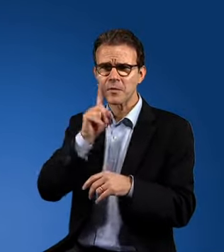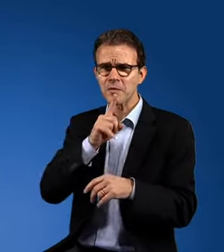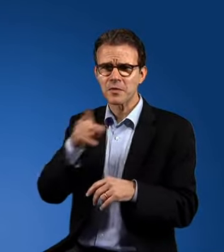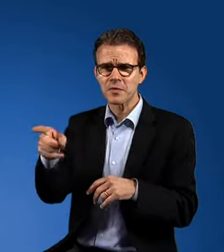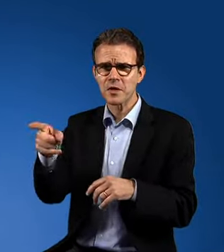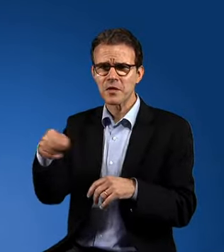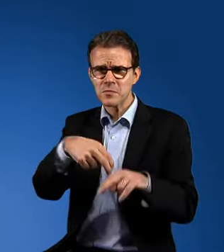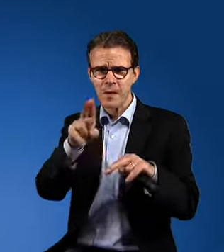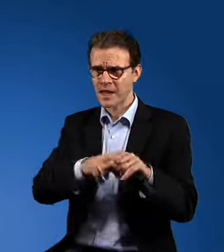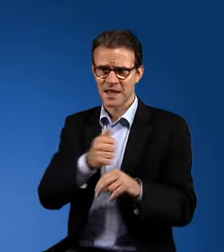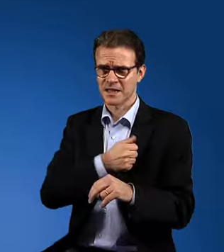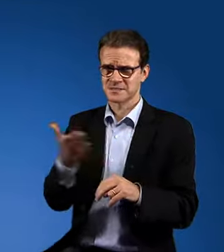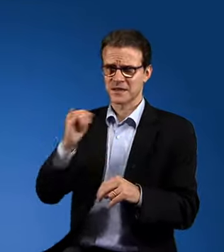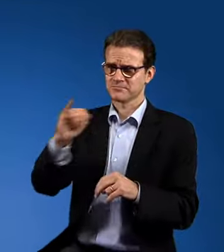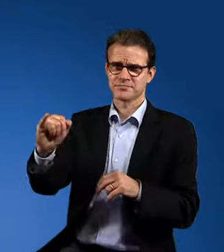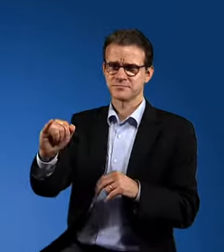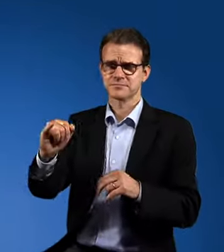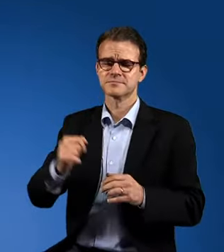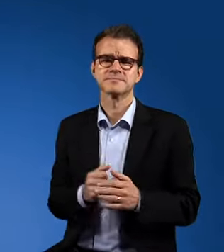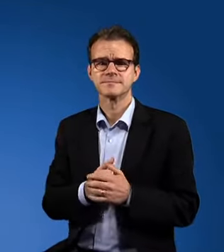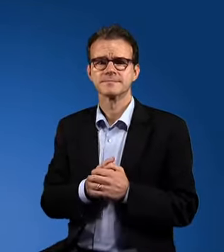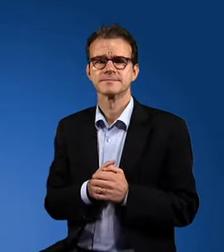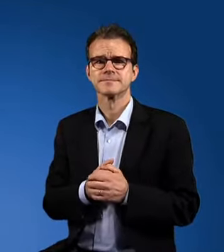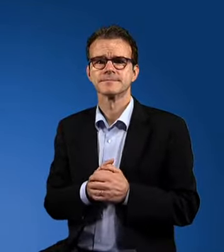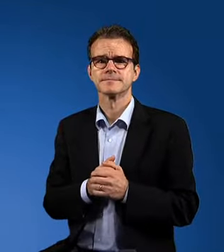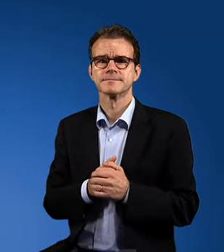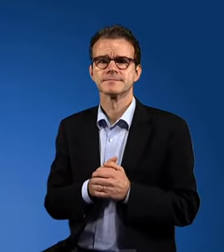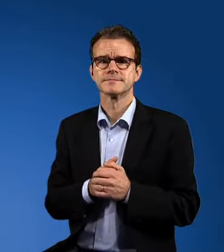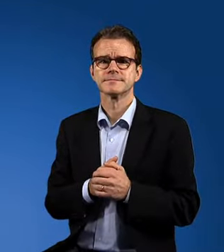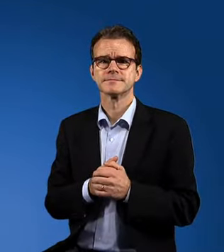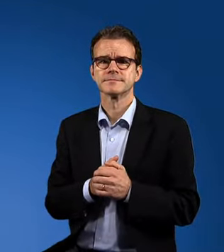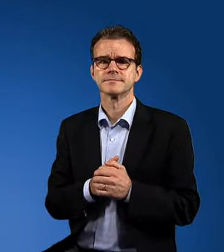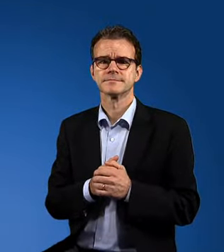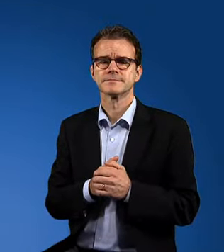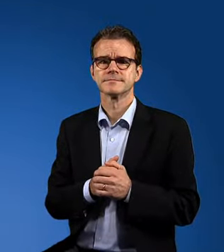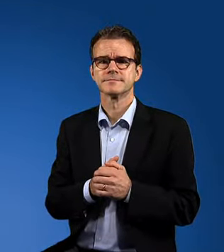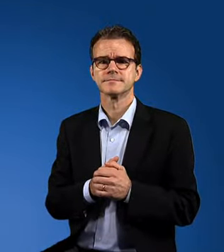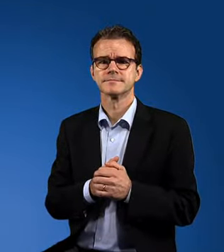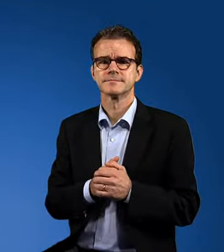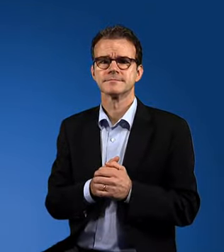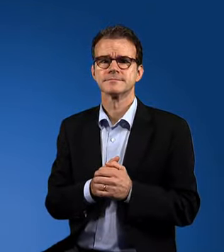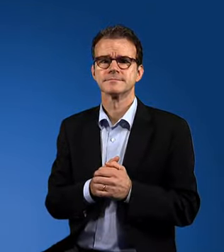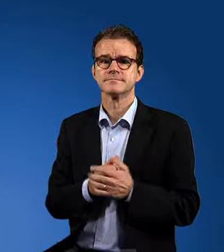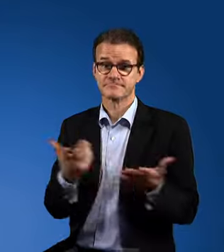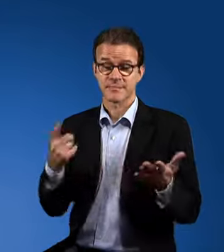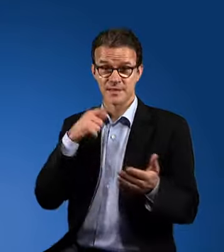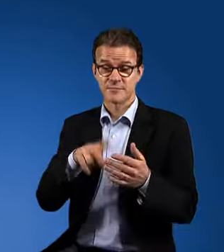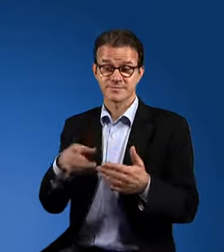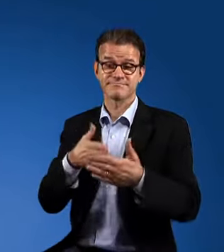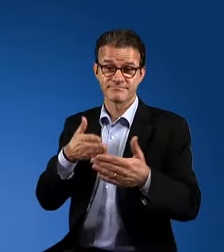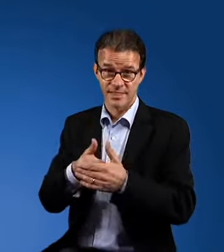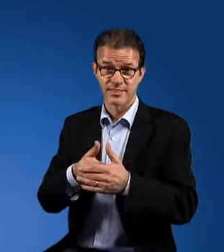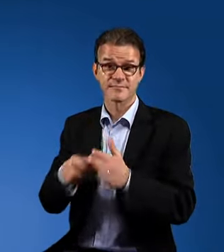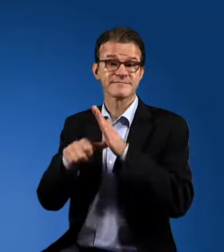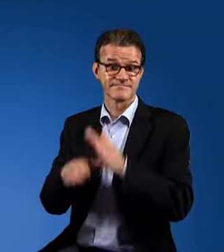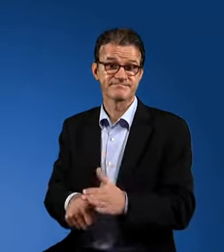käytät pyörätuolia tai olet kuuro, niin sä et saa tätä työpaikkaa. Ja se tyssää